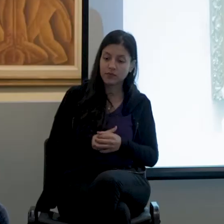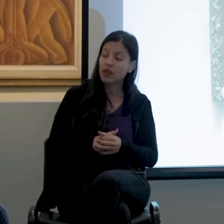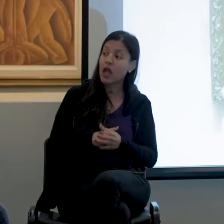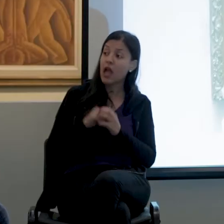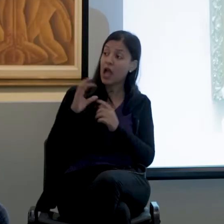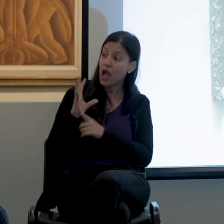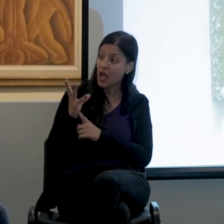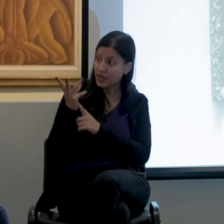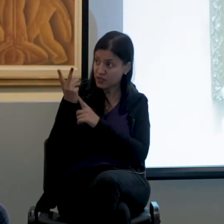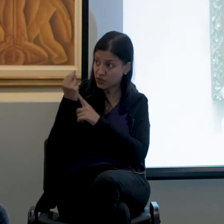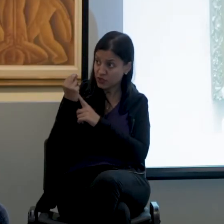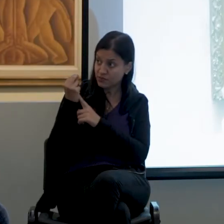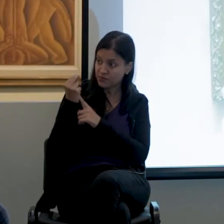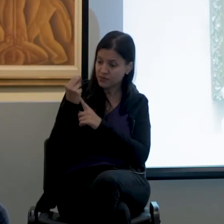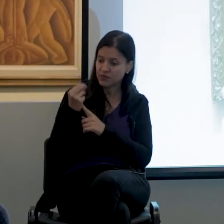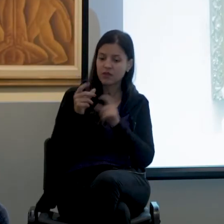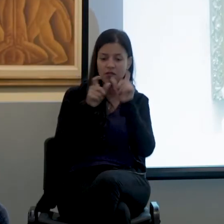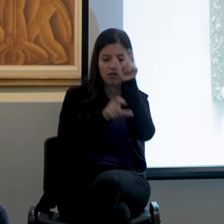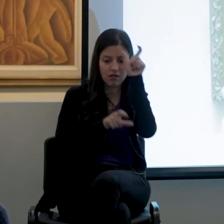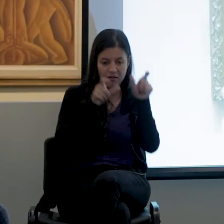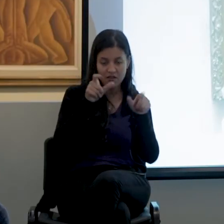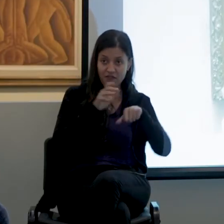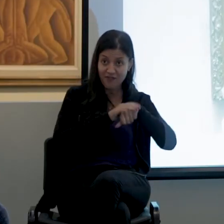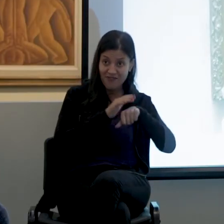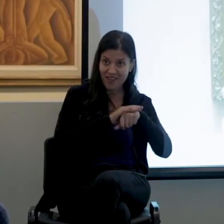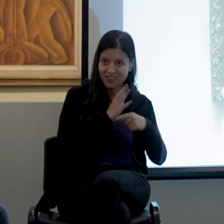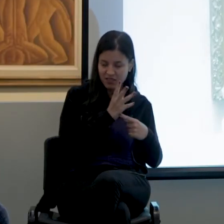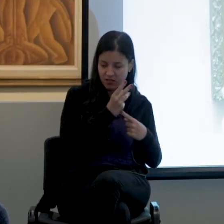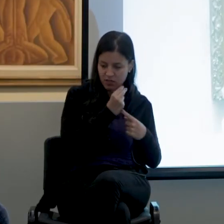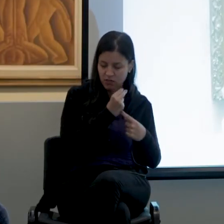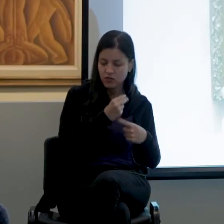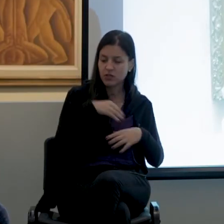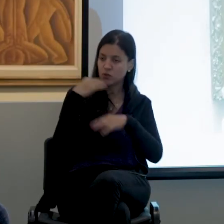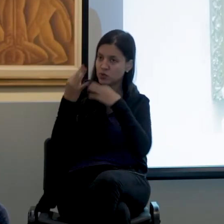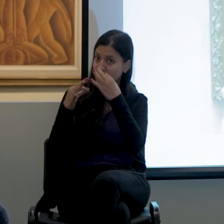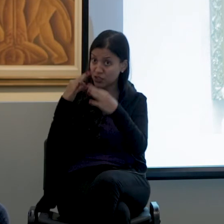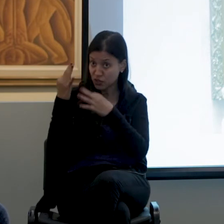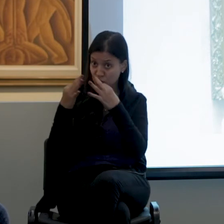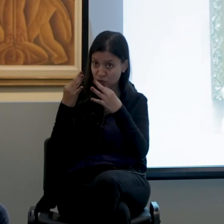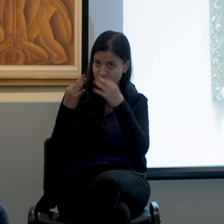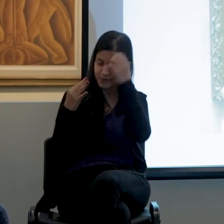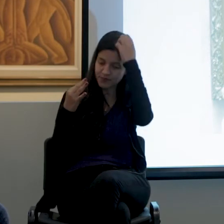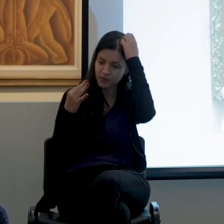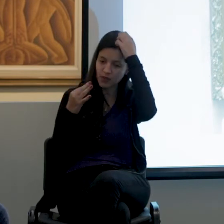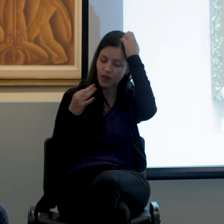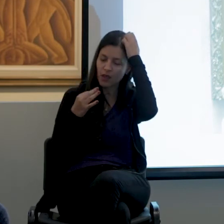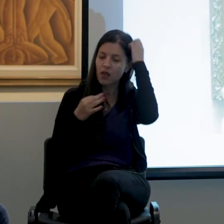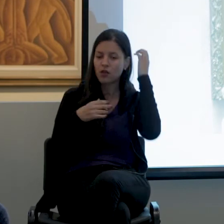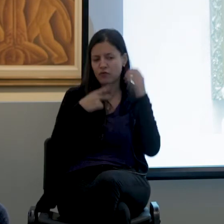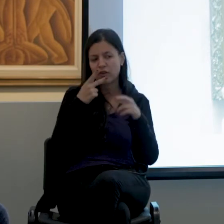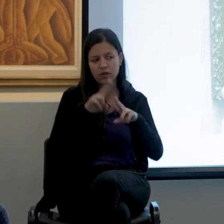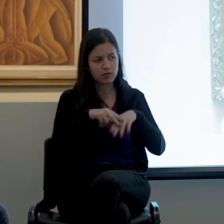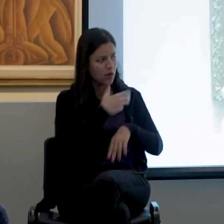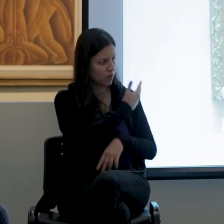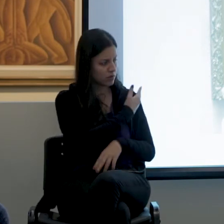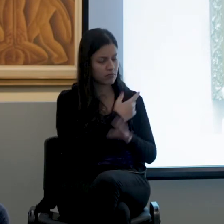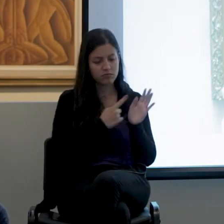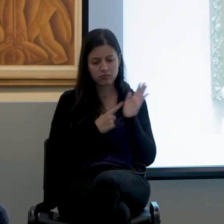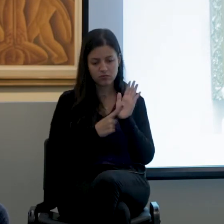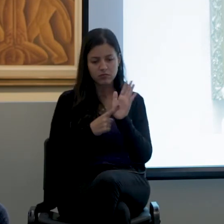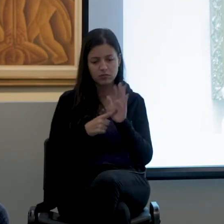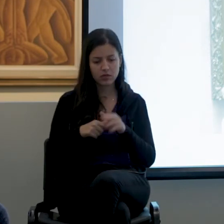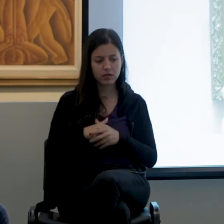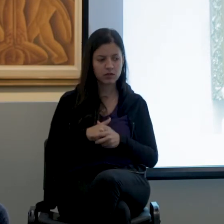os seus companheiros de viagem, os críticos, por exemplo, estou falando tudo isso porque eu trouxe dois aqui,